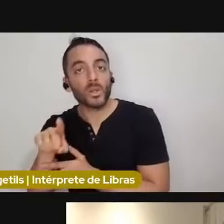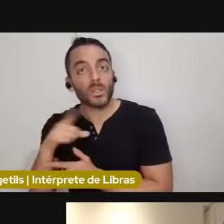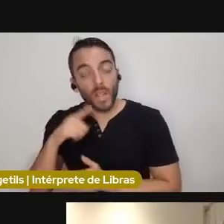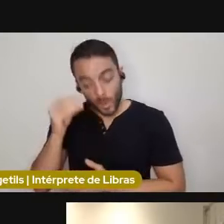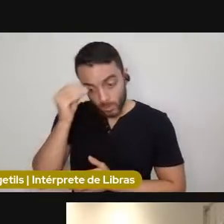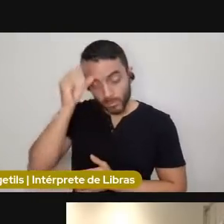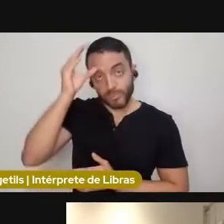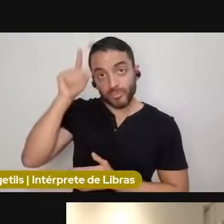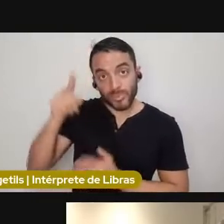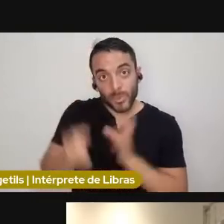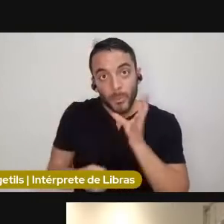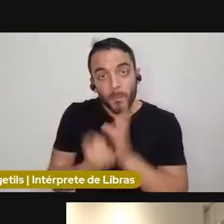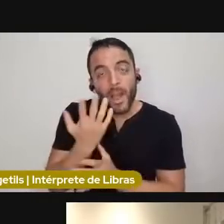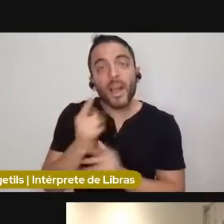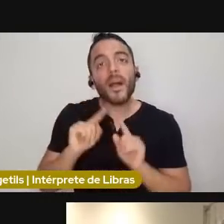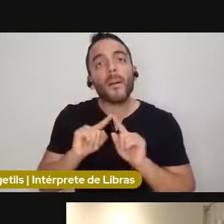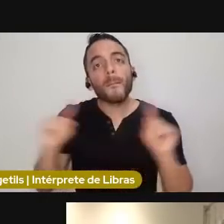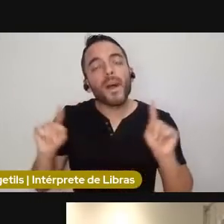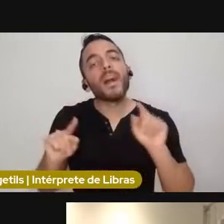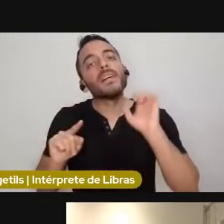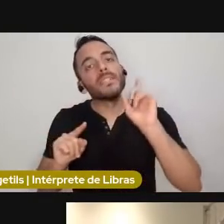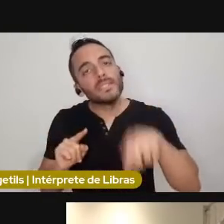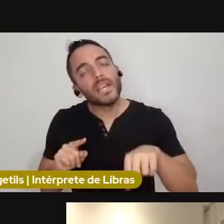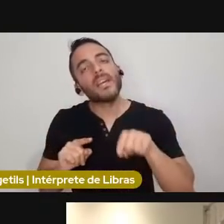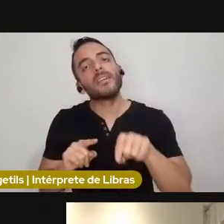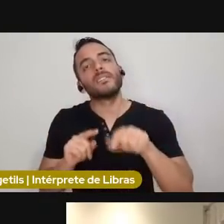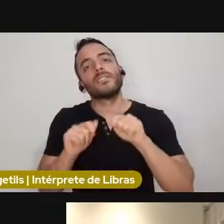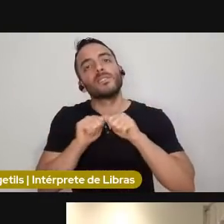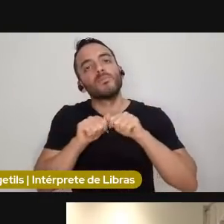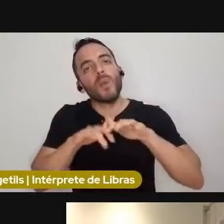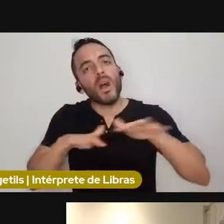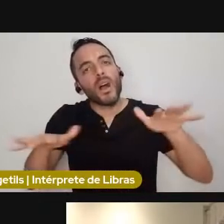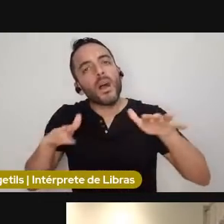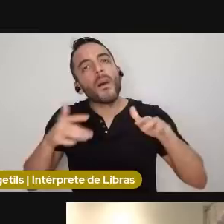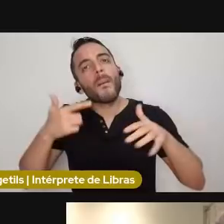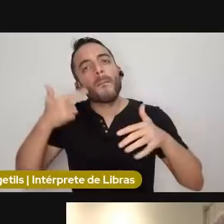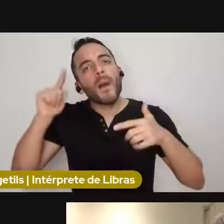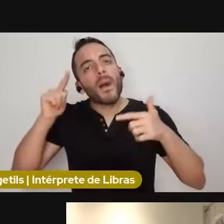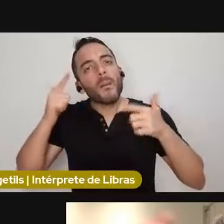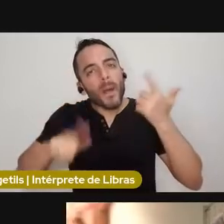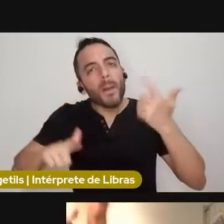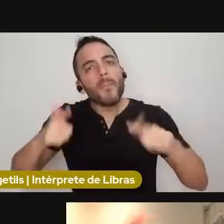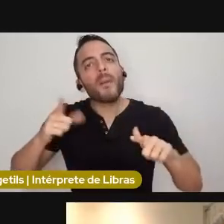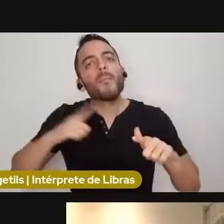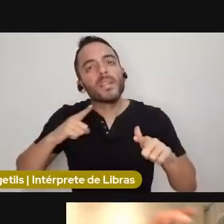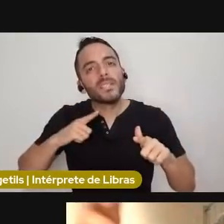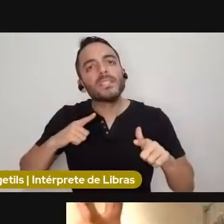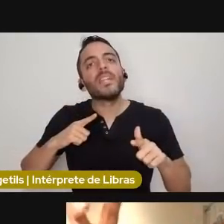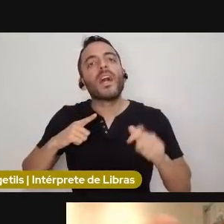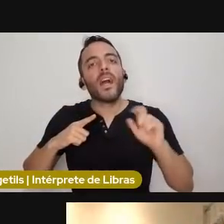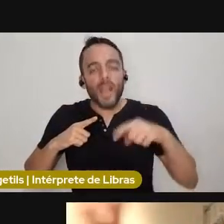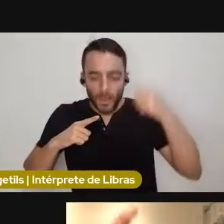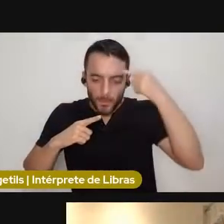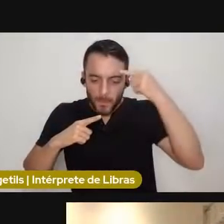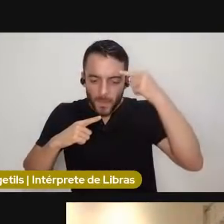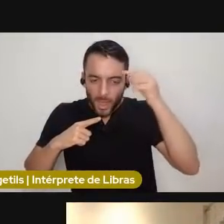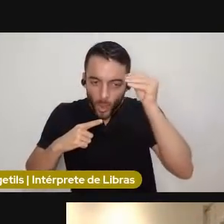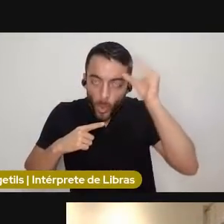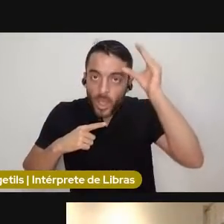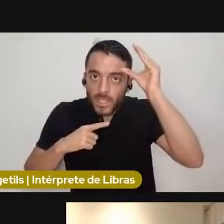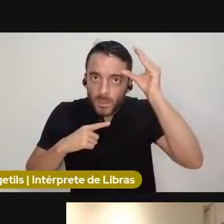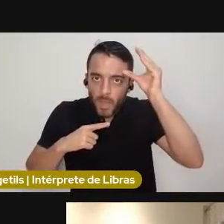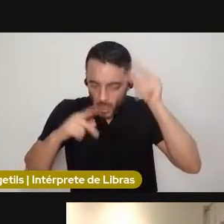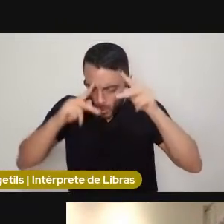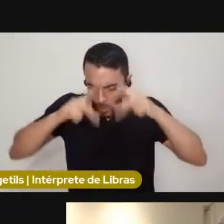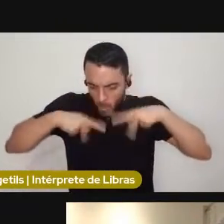a distribuição cada vez maior da riqueza da riqueza mental, da riqueza existencial. Isso